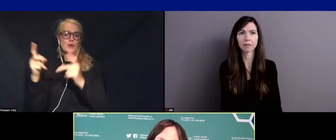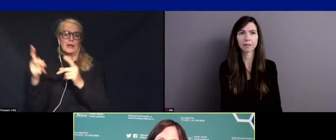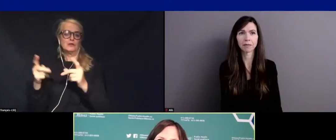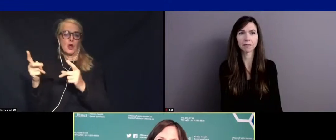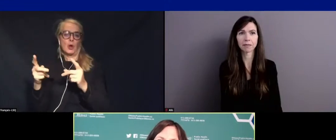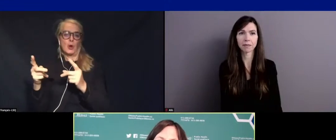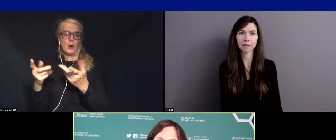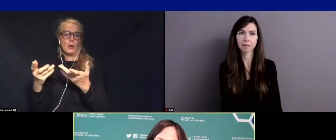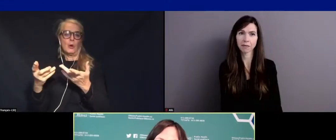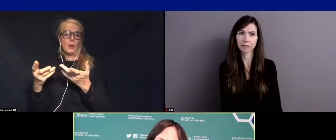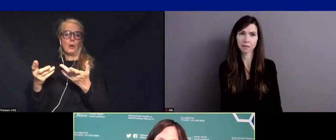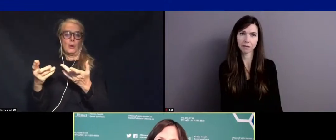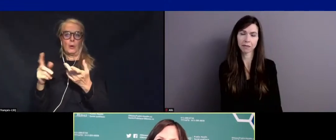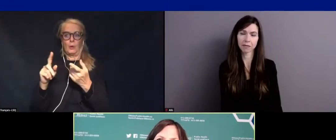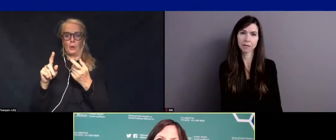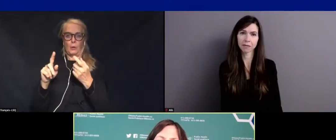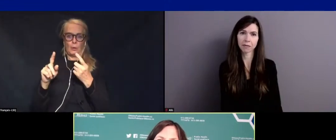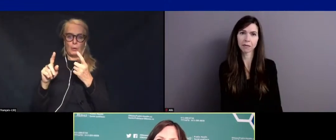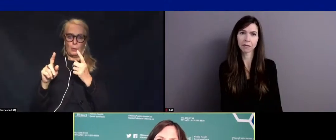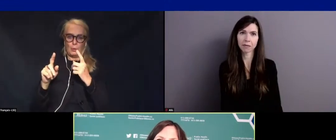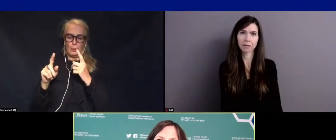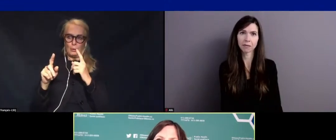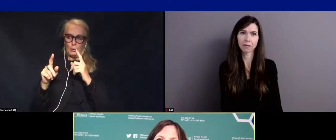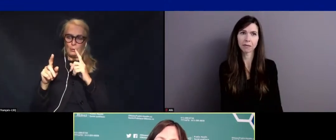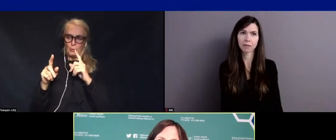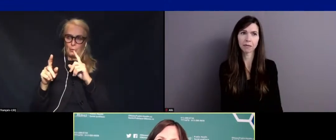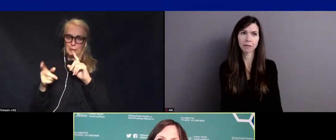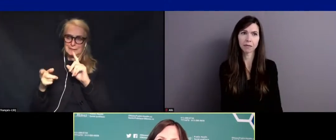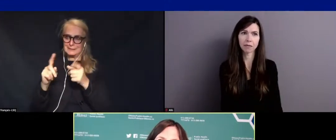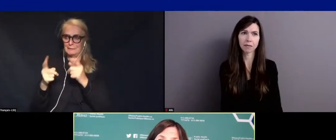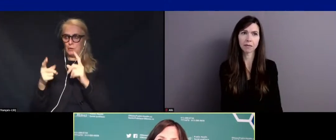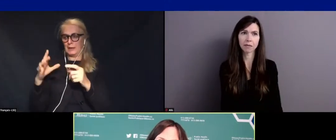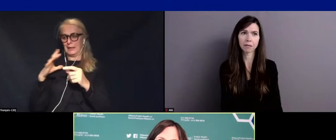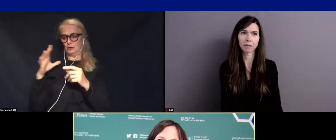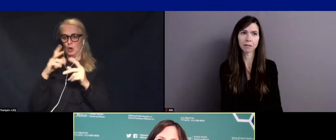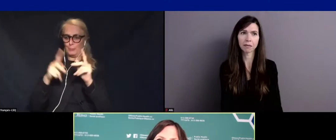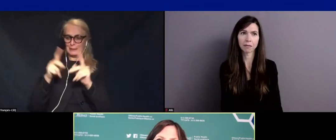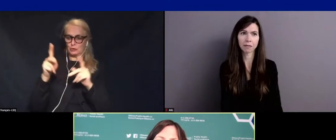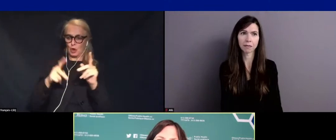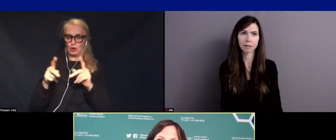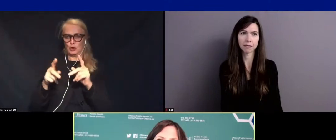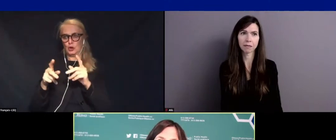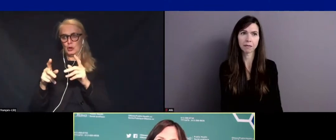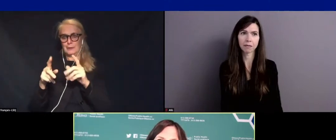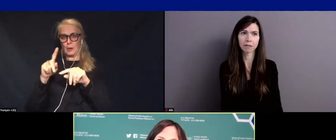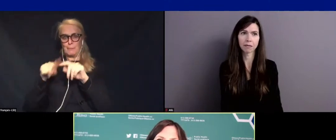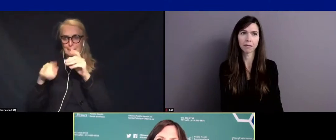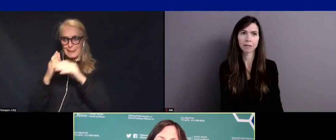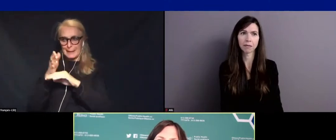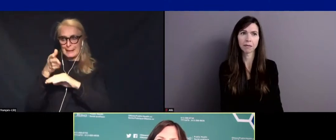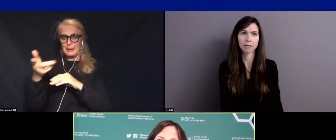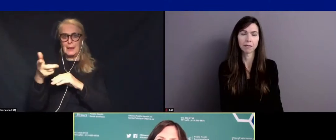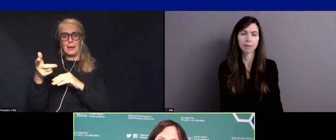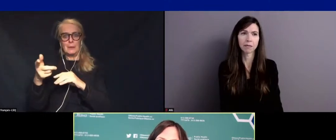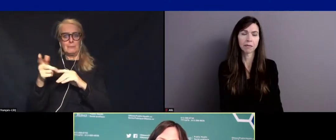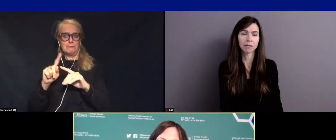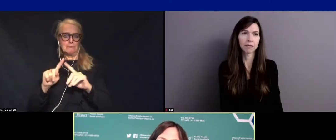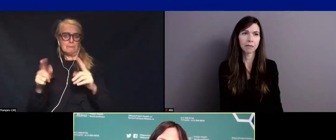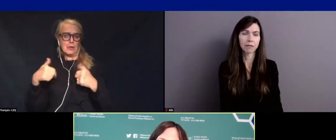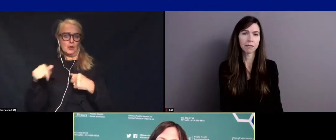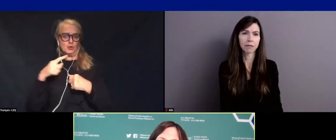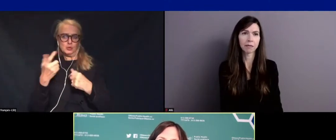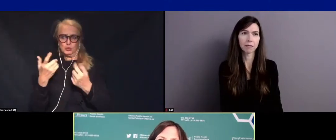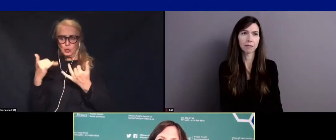les barrières, moins avantages. Nous continuons notre travail avec les quartiers avec